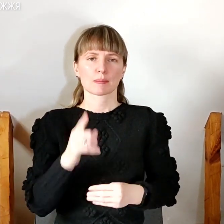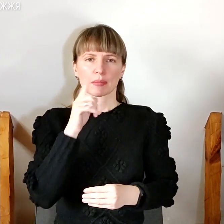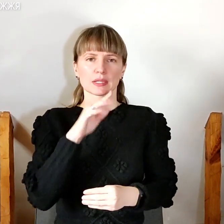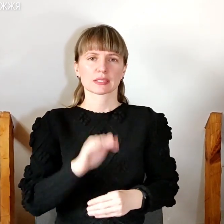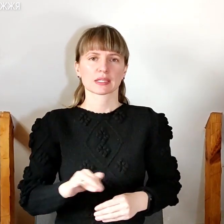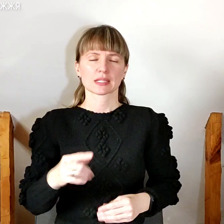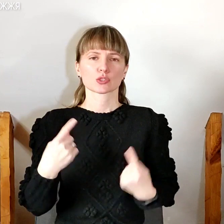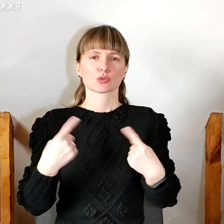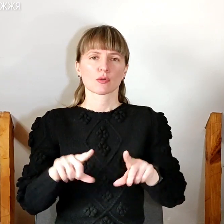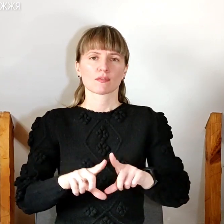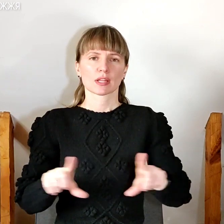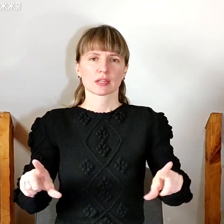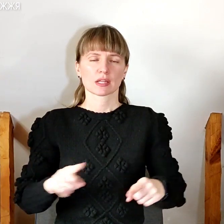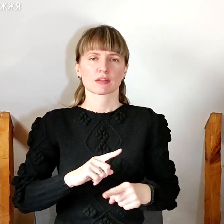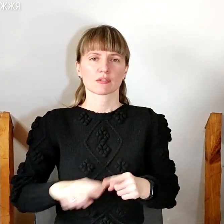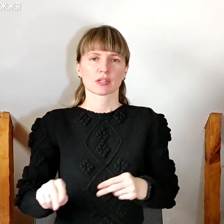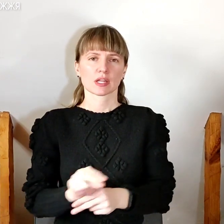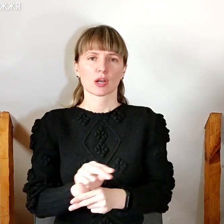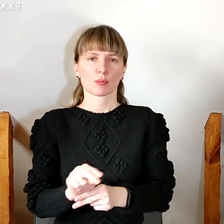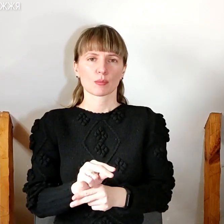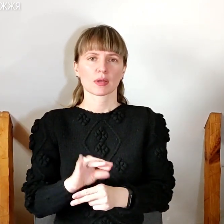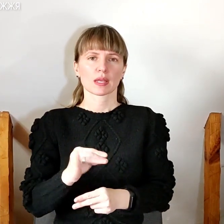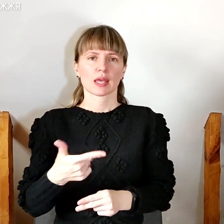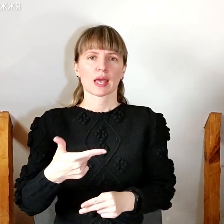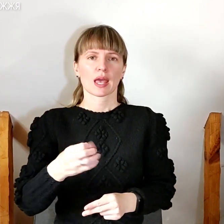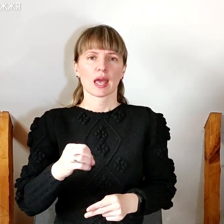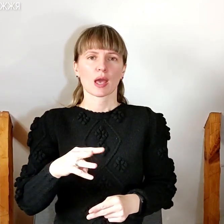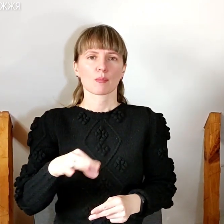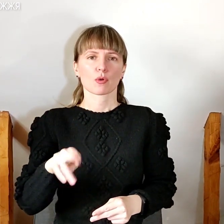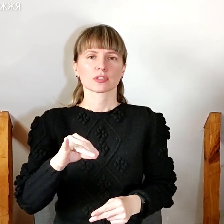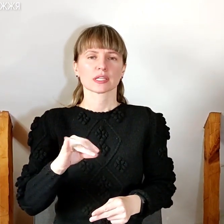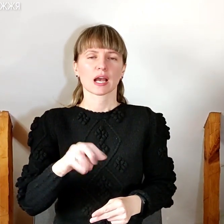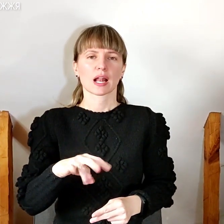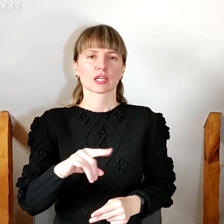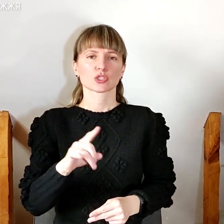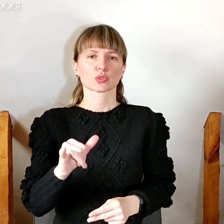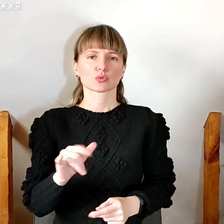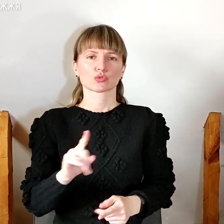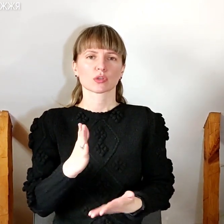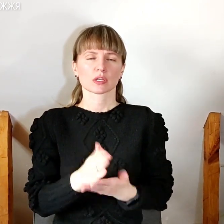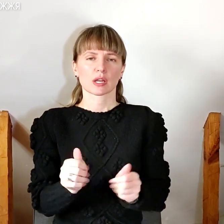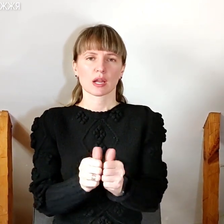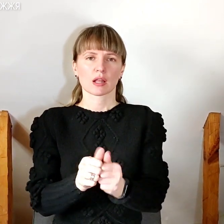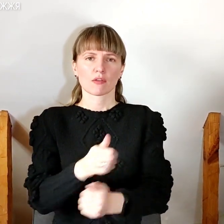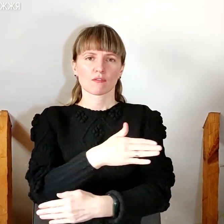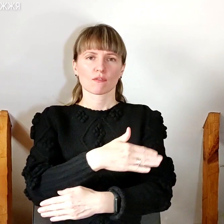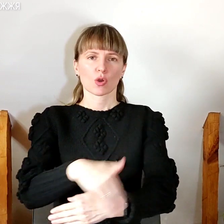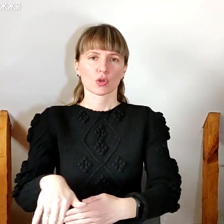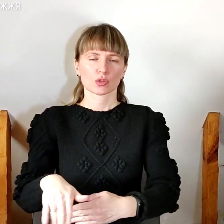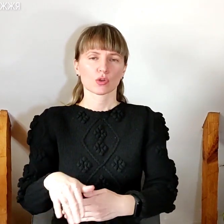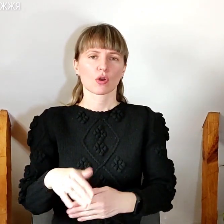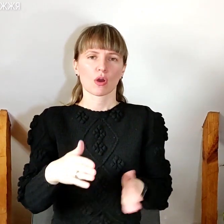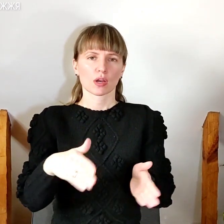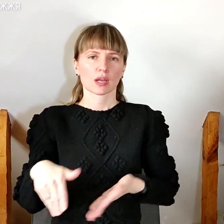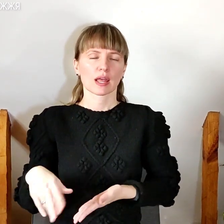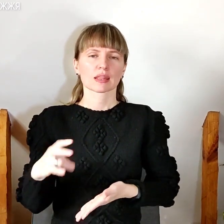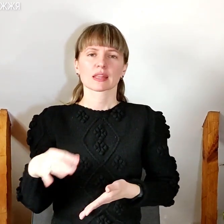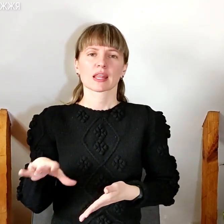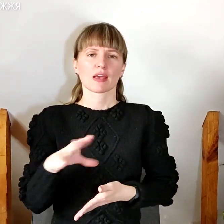іншого відділення інтенсивної терапії та гемодіалізу, що розташували поруч у коридорі. Але не всіх. Процедуру гемодіалізу переривати